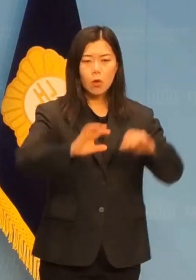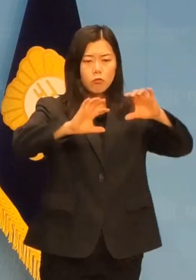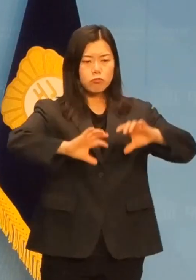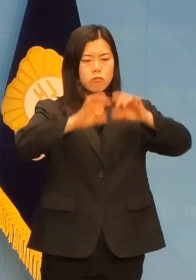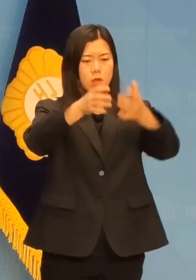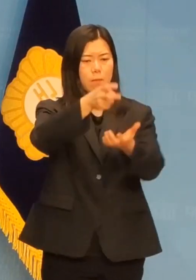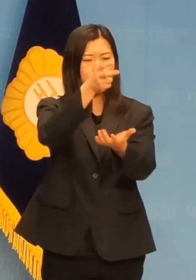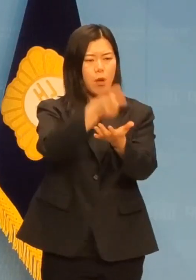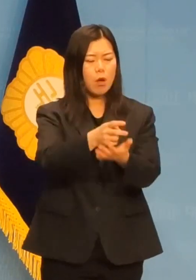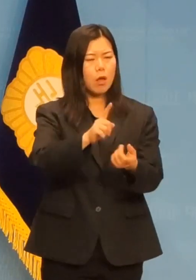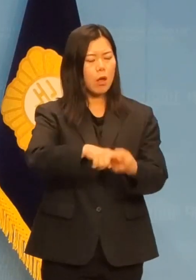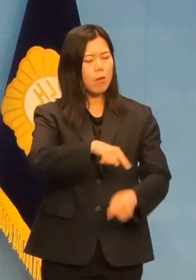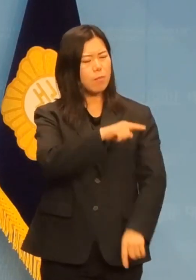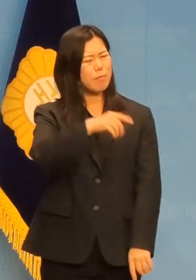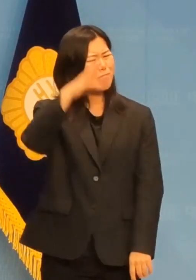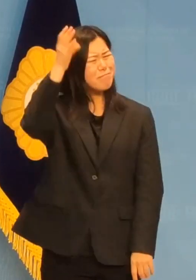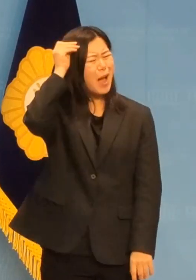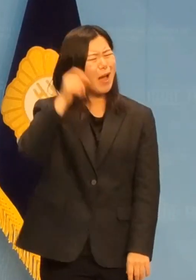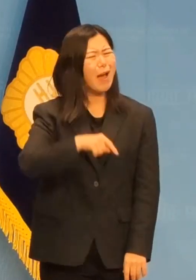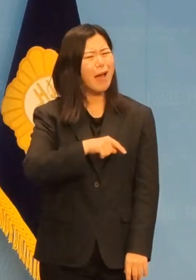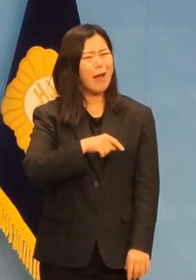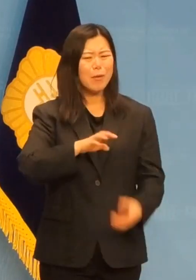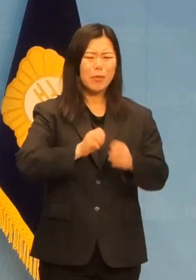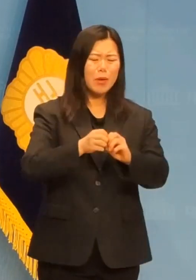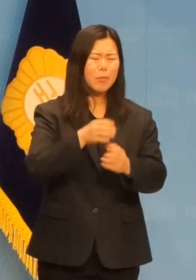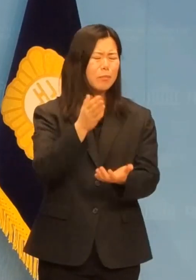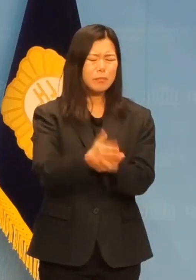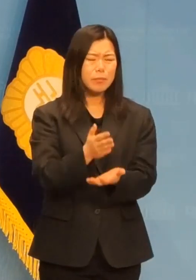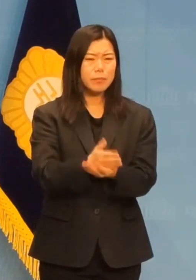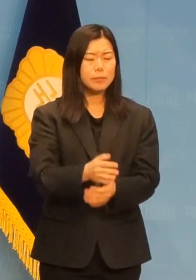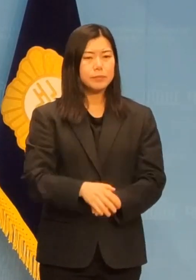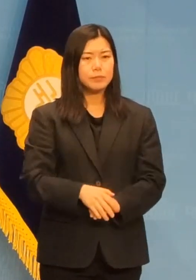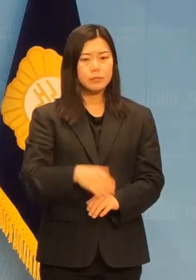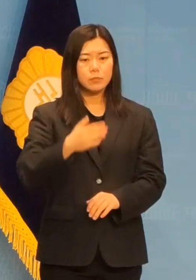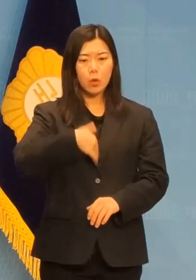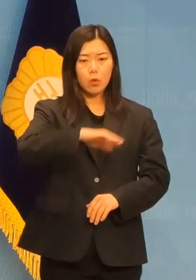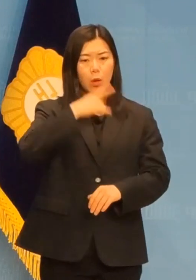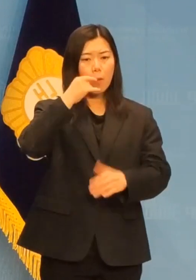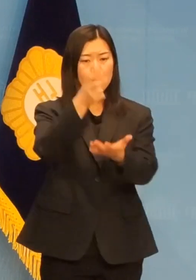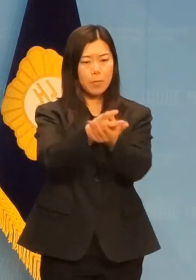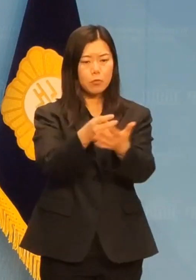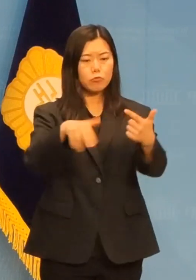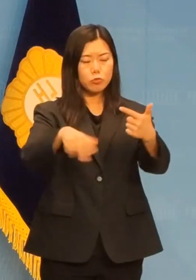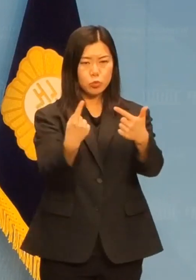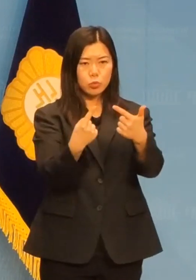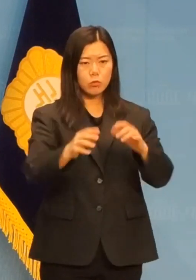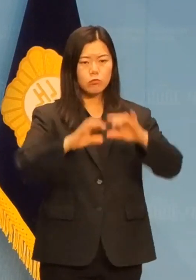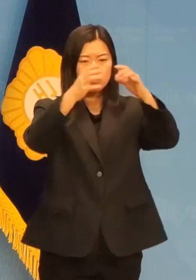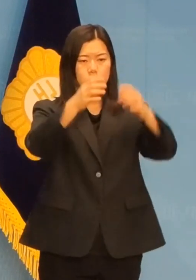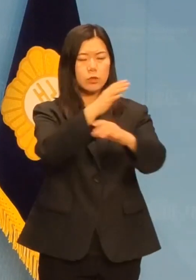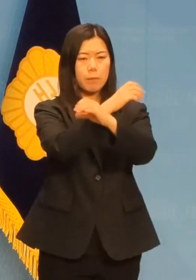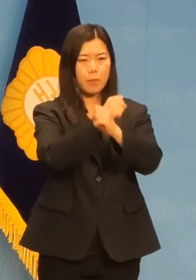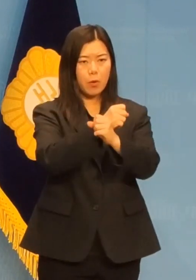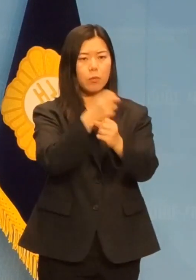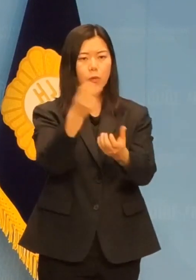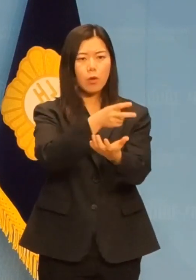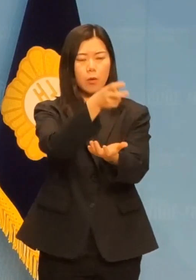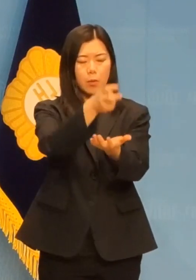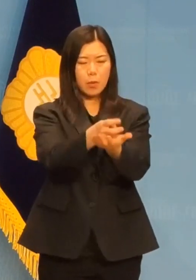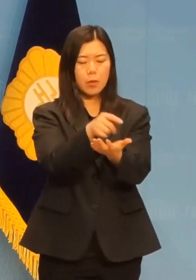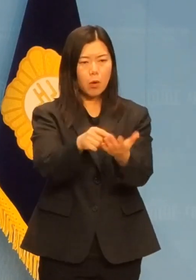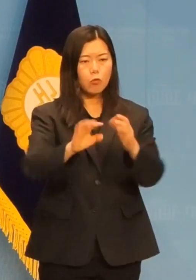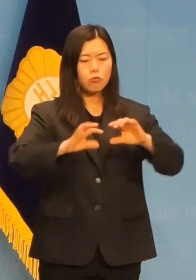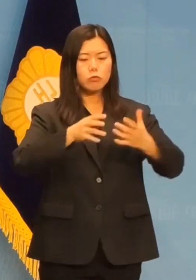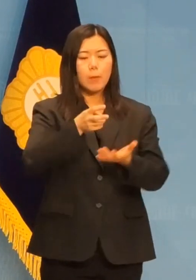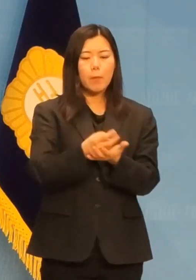대한 무지이자 의도적인 왜곡입니다. 우리 헌법 제6조는 국제조약과 국제법규는 국내법과 같은